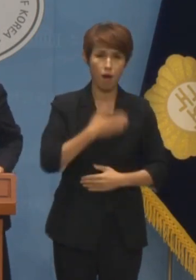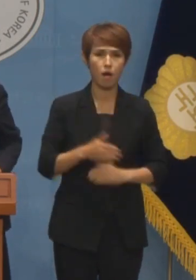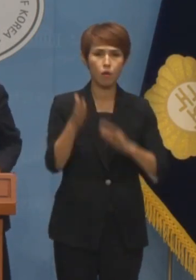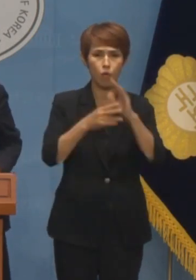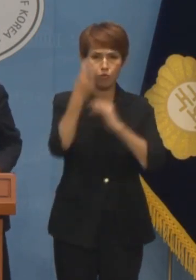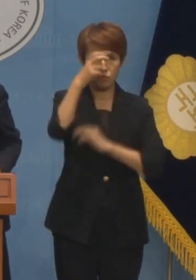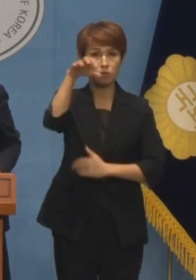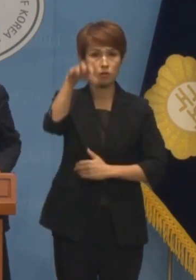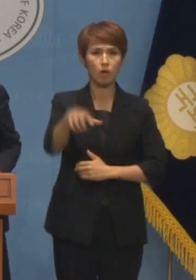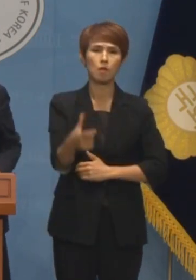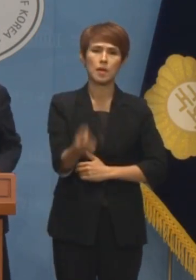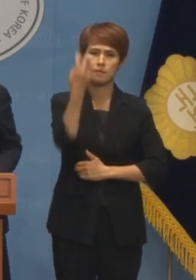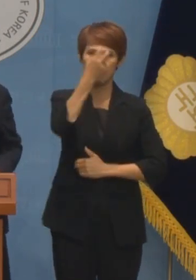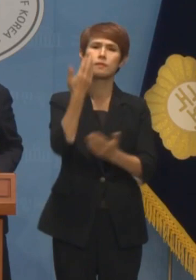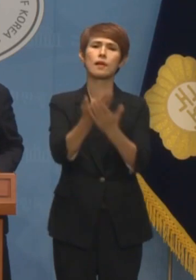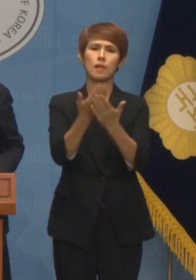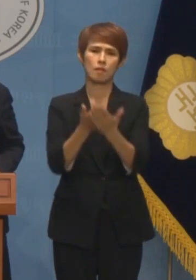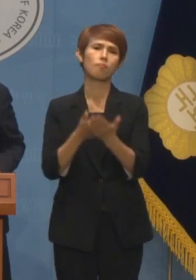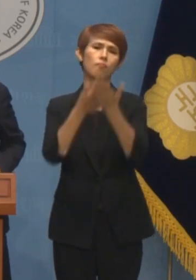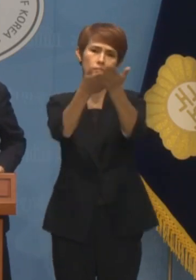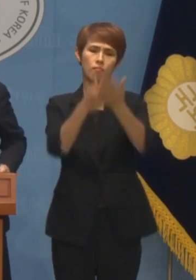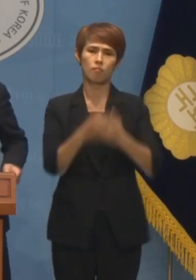빨리 이것을 밝혀달라는 겁니다.